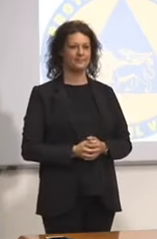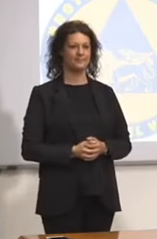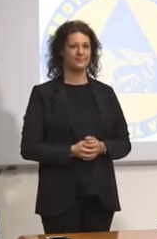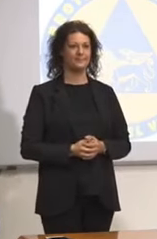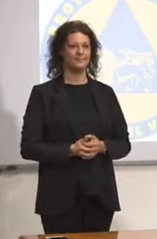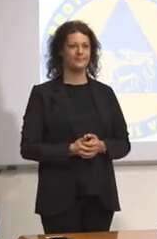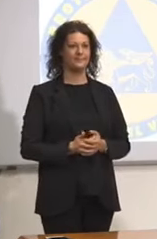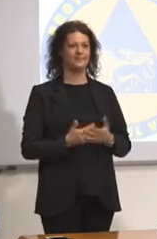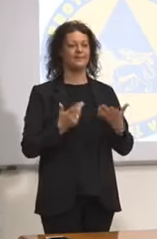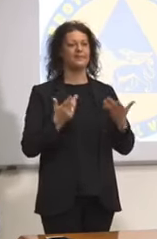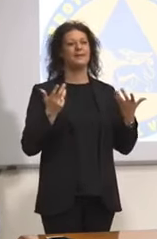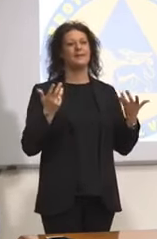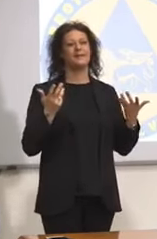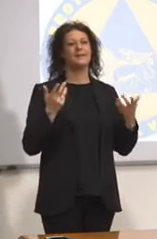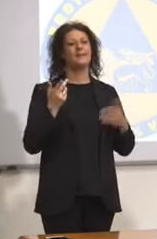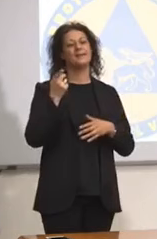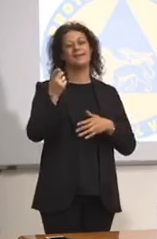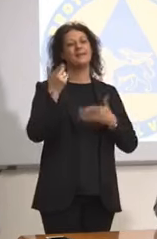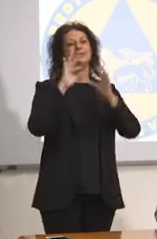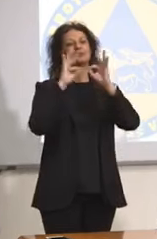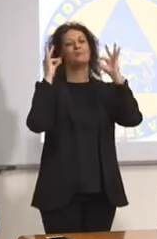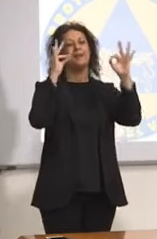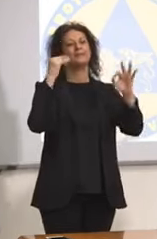Tanto non sbaglio le date delle citazioni. Però